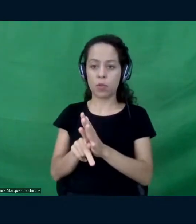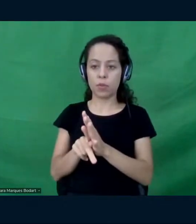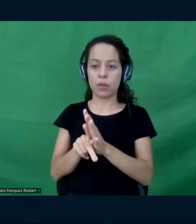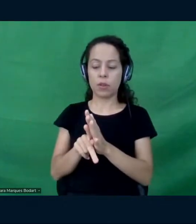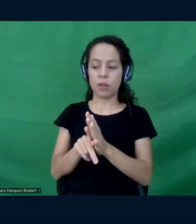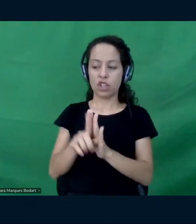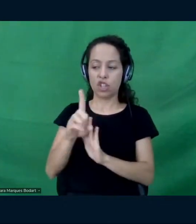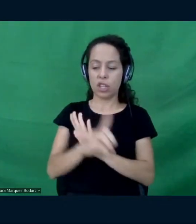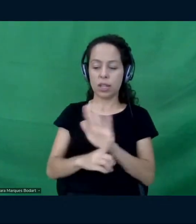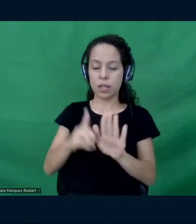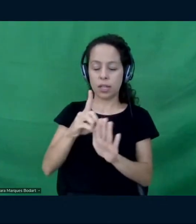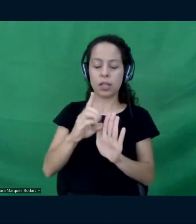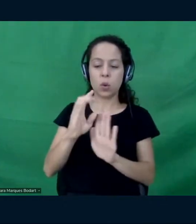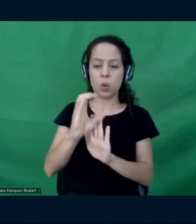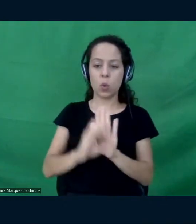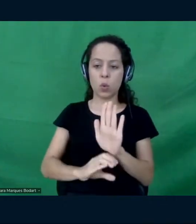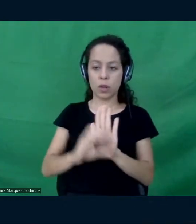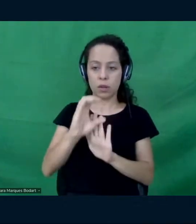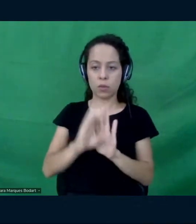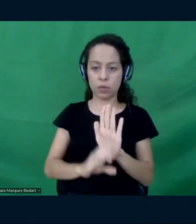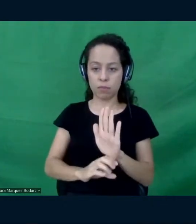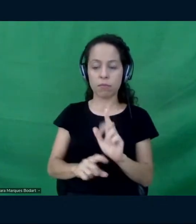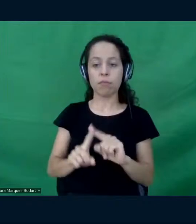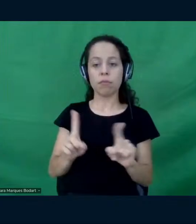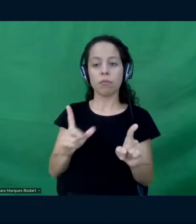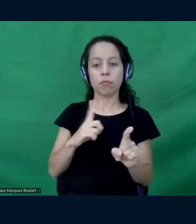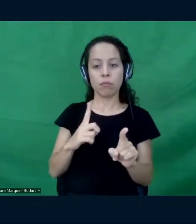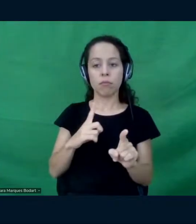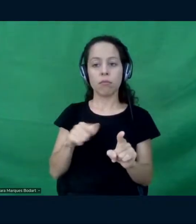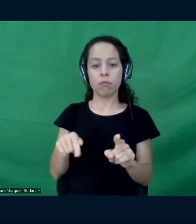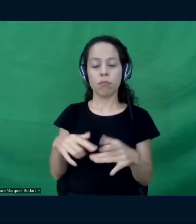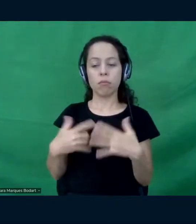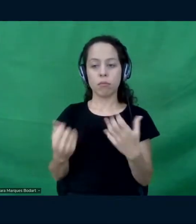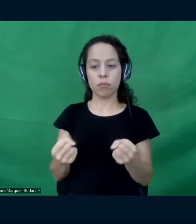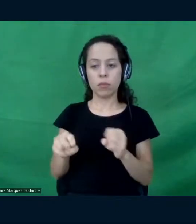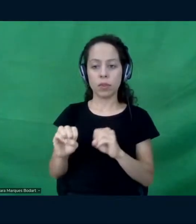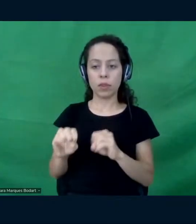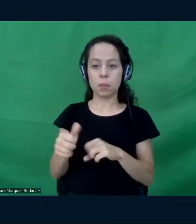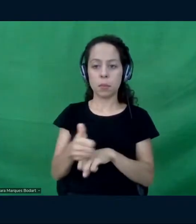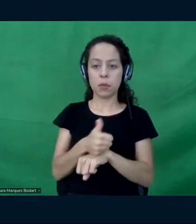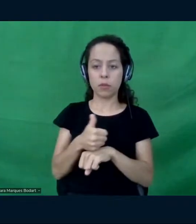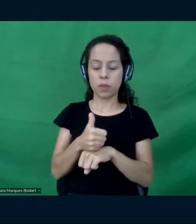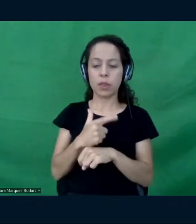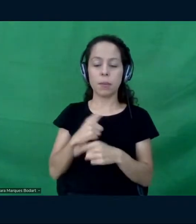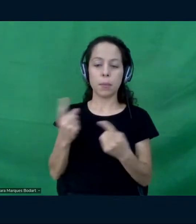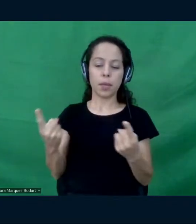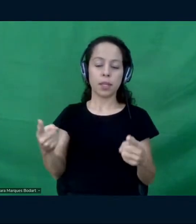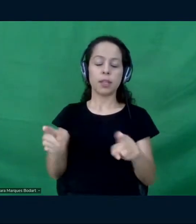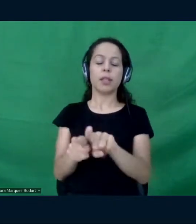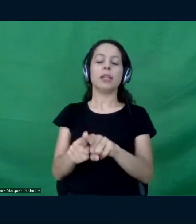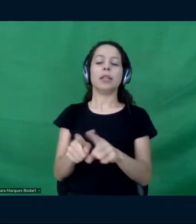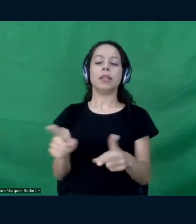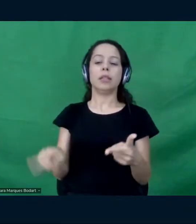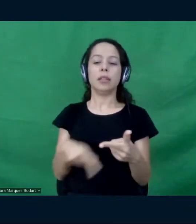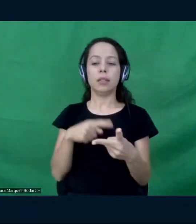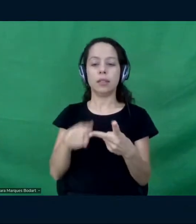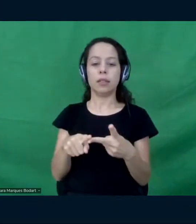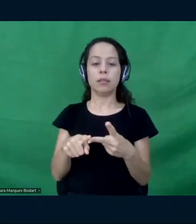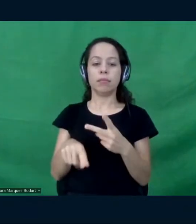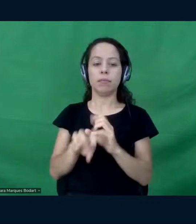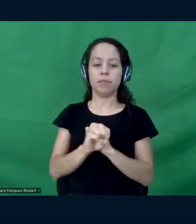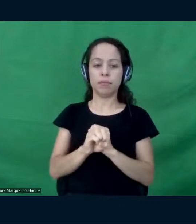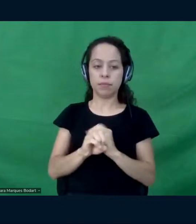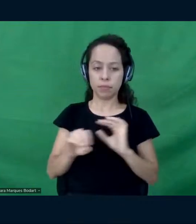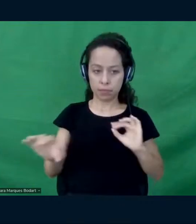diretrizes curriculares dos itinerários. Mas é permitida para a educação profissional a oferta em parceria, a oferta à distância.